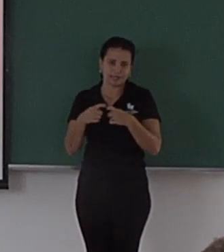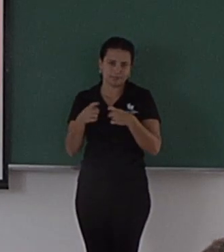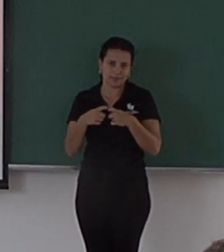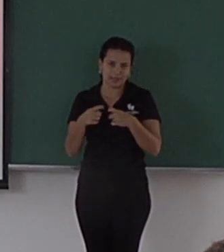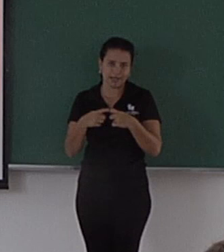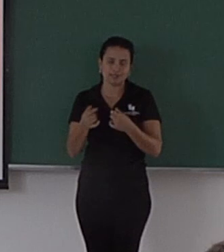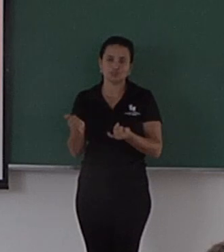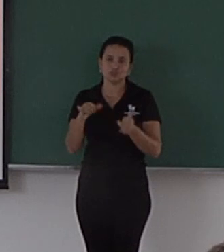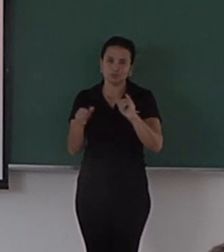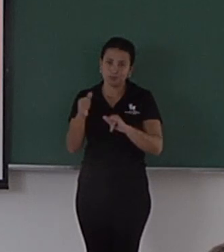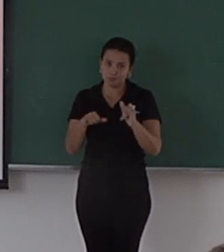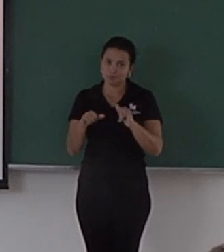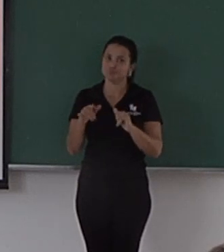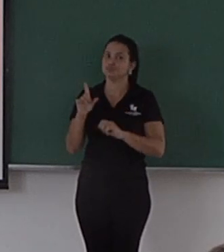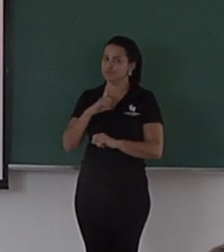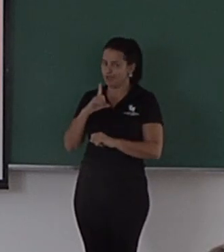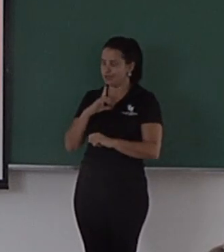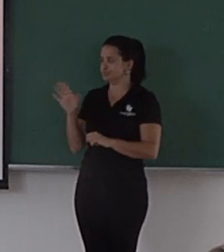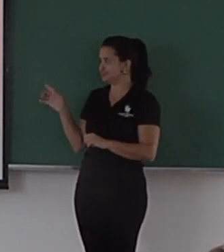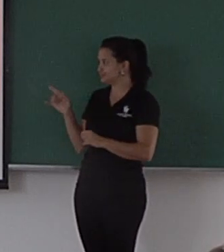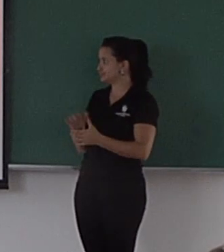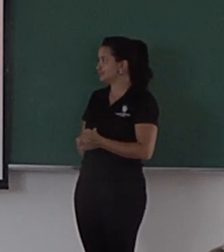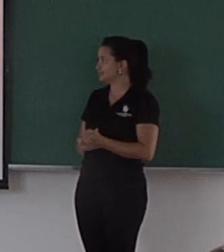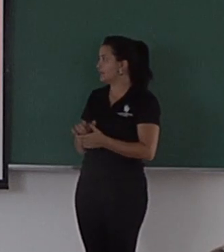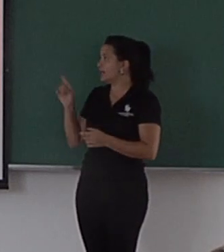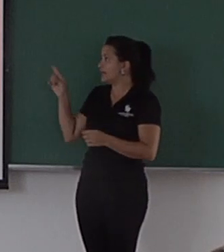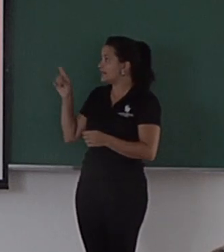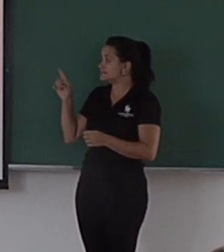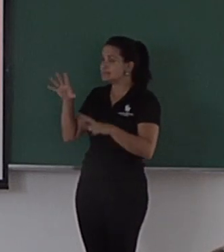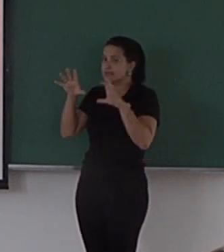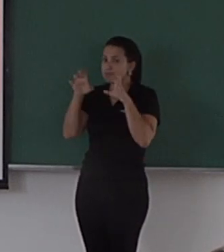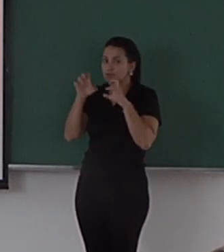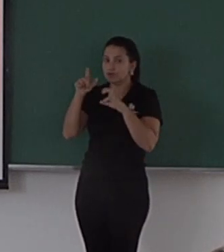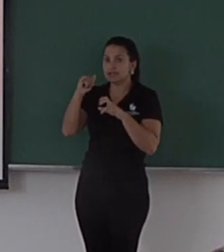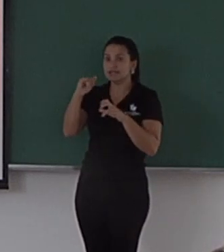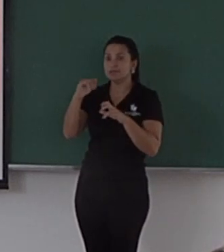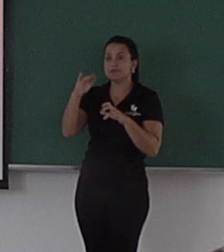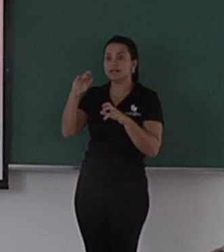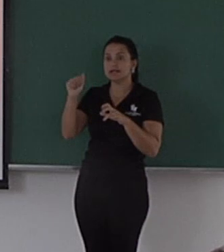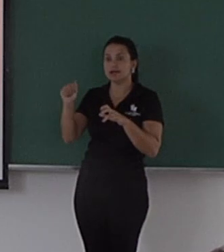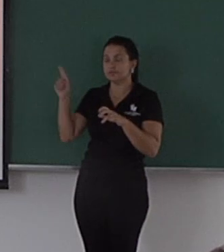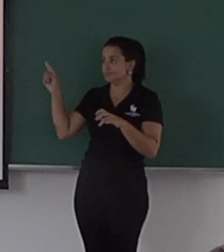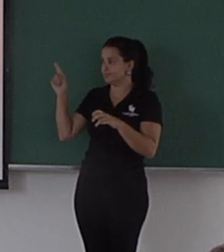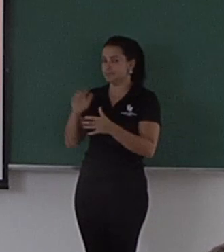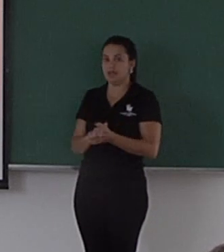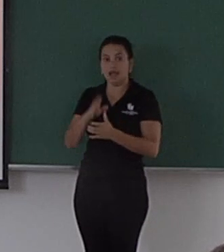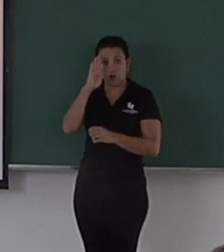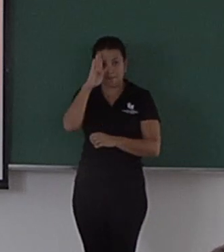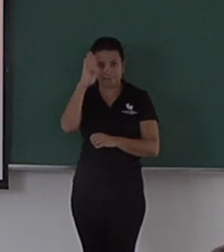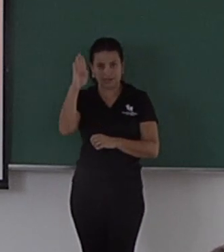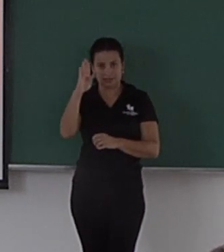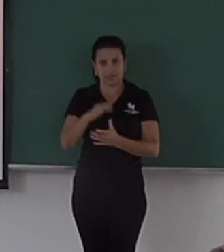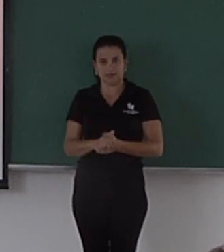nos ambulatórios da universidade. Isso daqui também, gente, é uma queimadura química. Tá? Isso daqui é um militar,